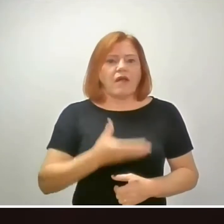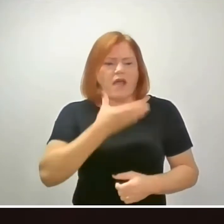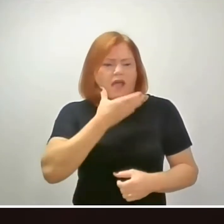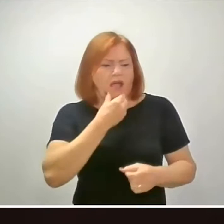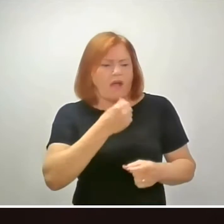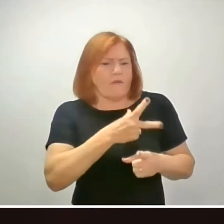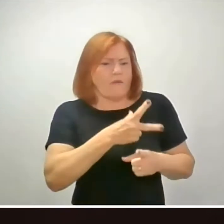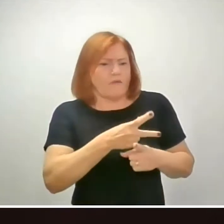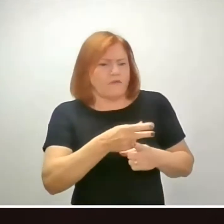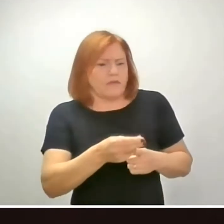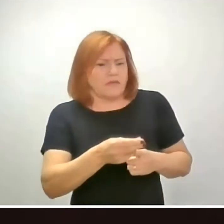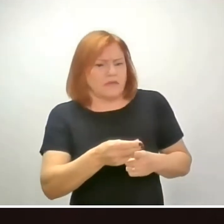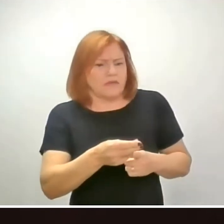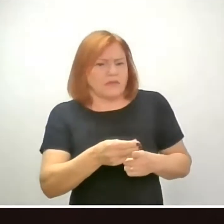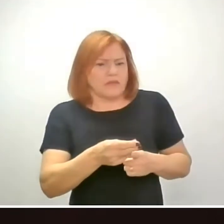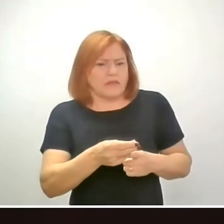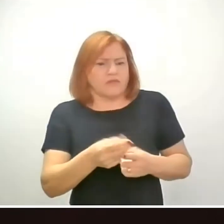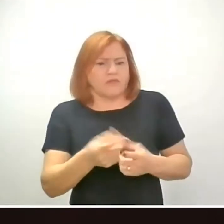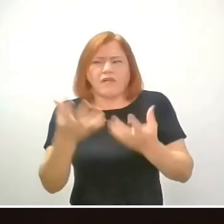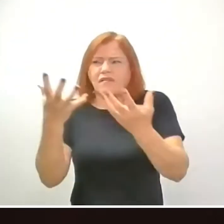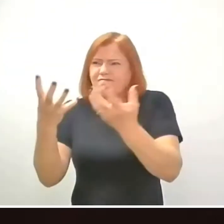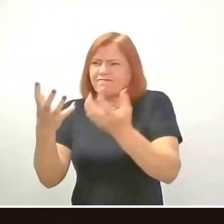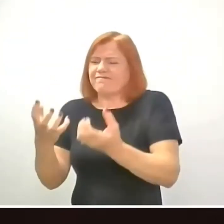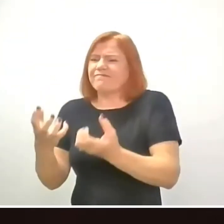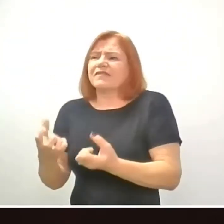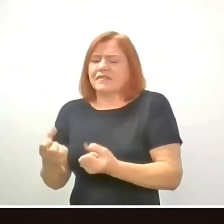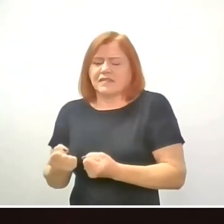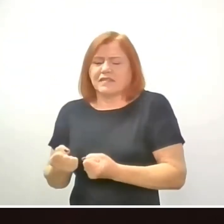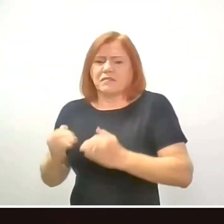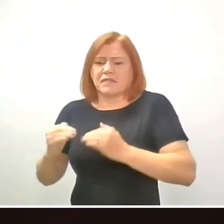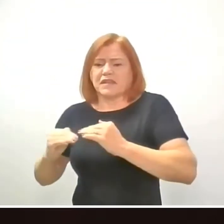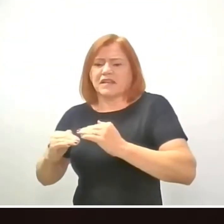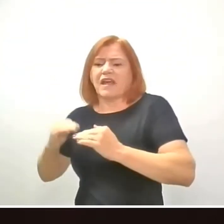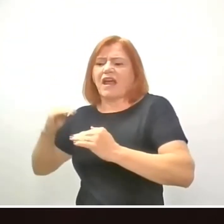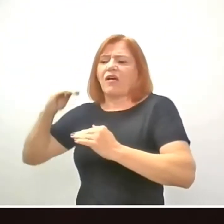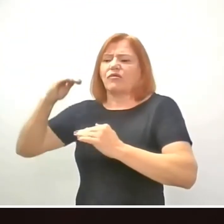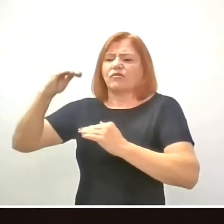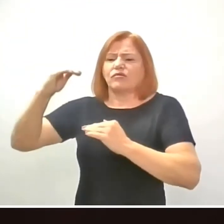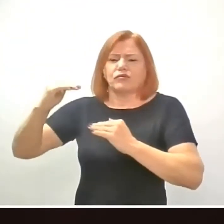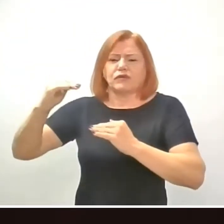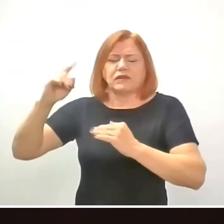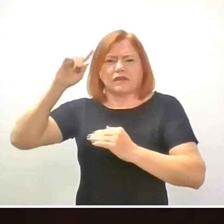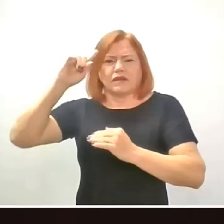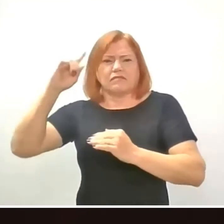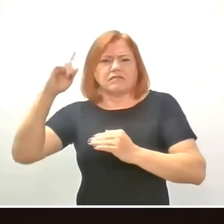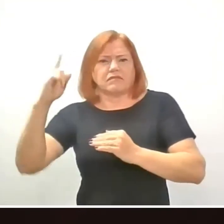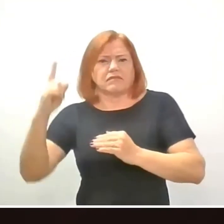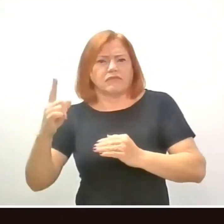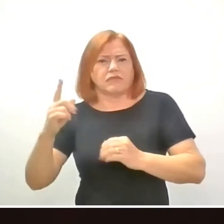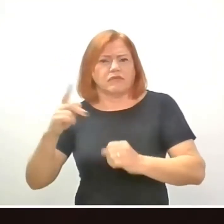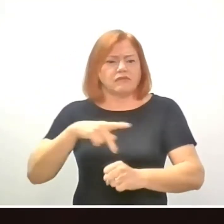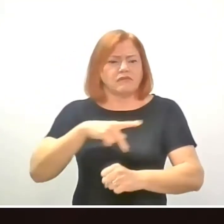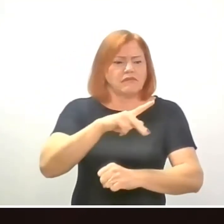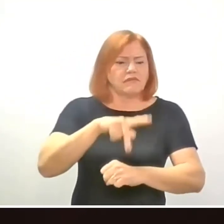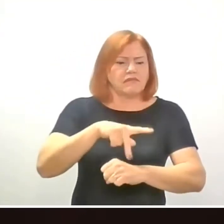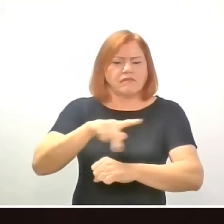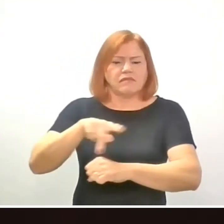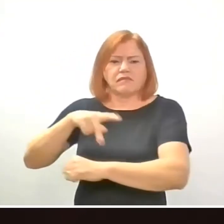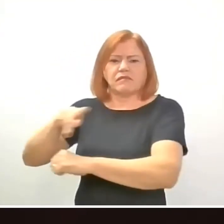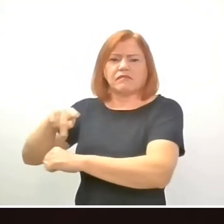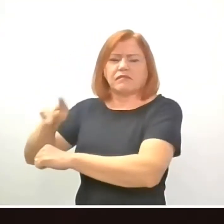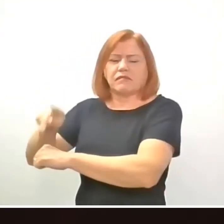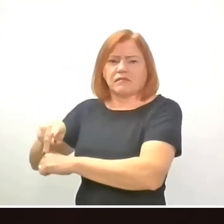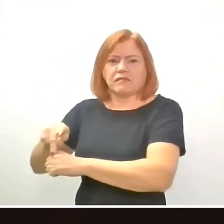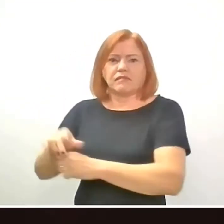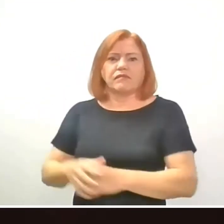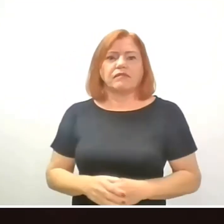autoridade sobre as nações. Leitura da Bíblia, Apocalipse 2, versículos